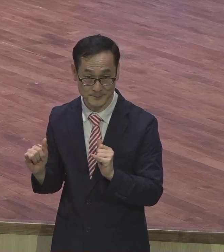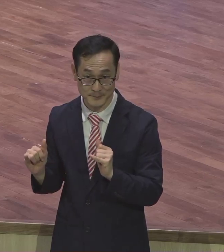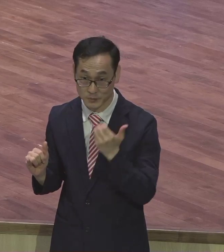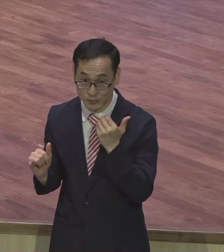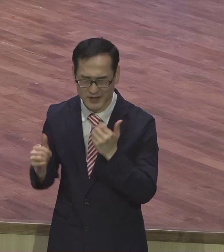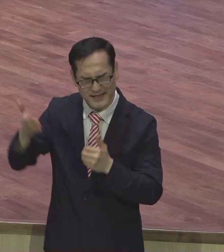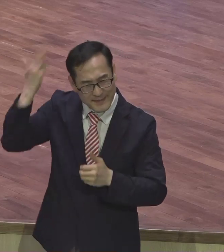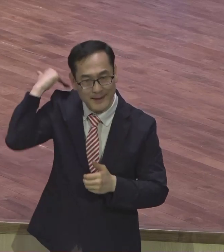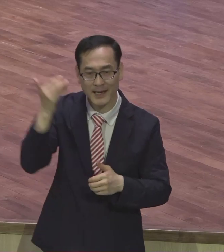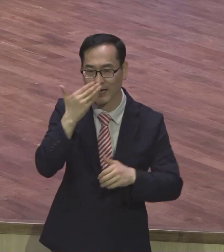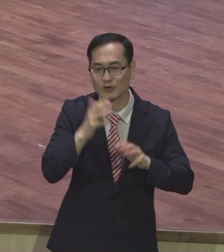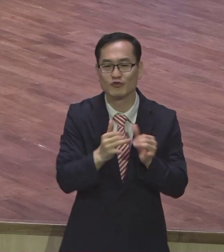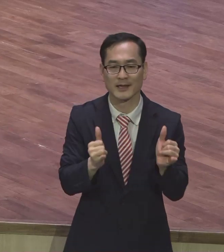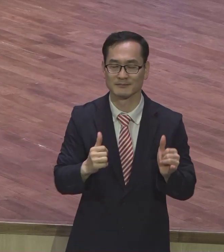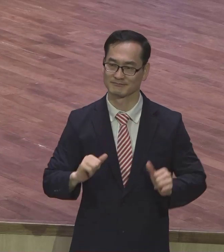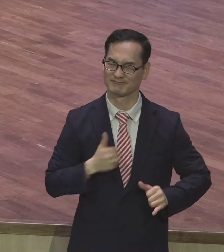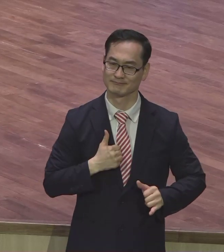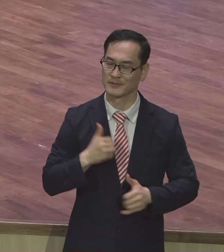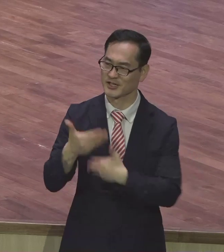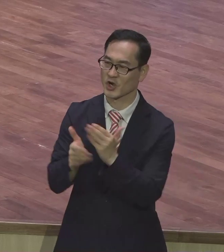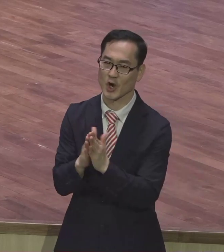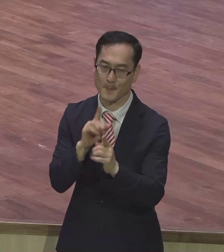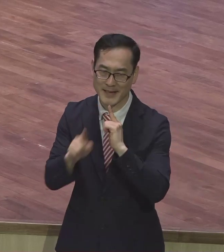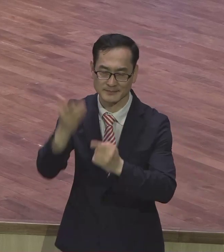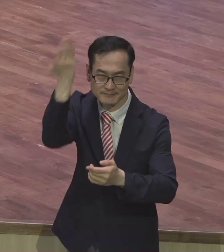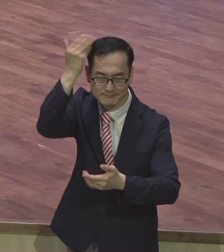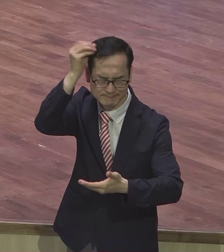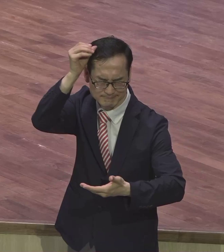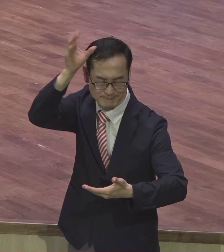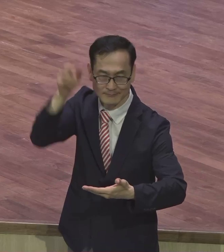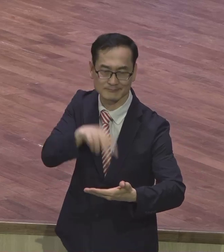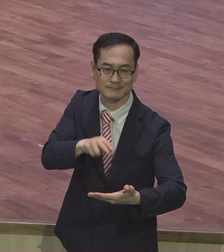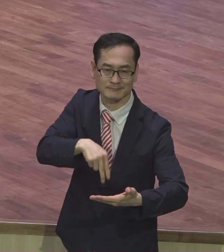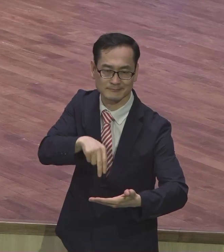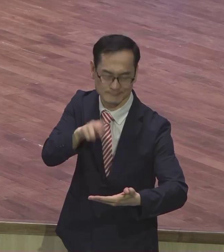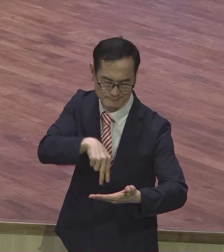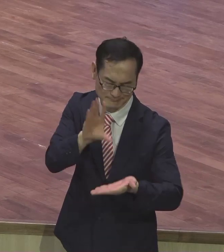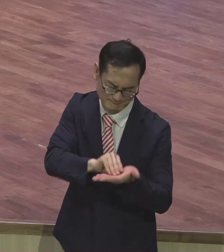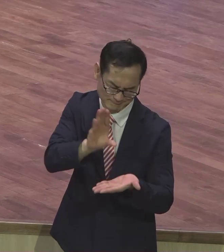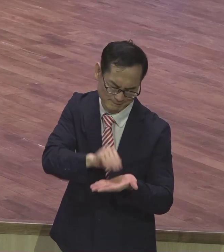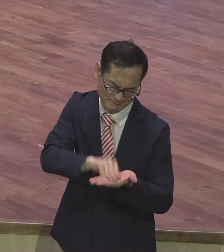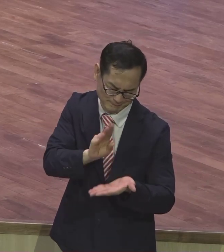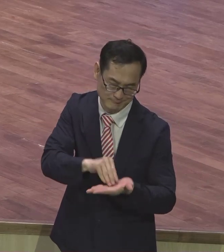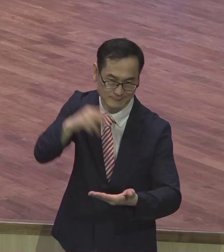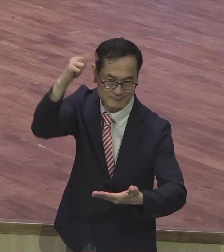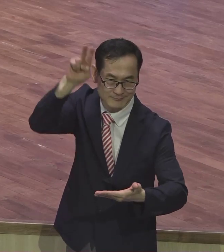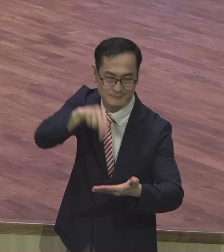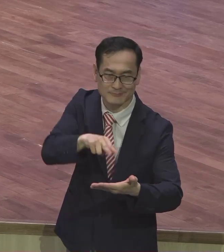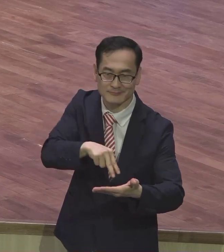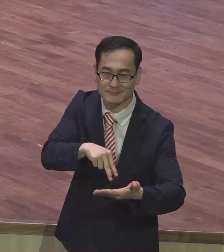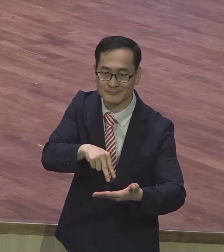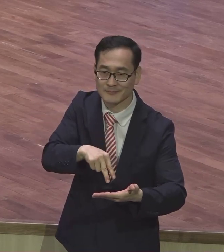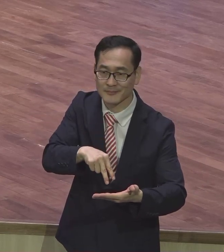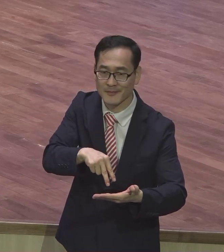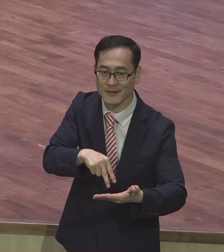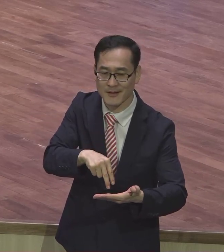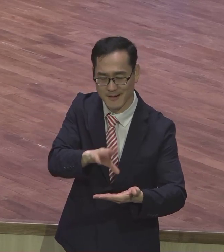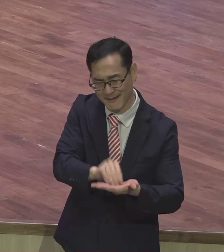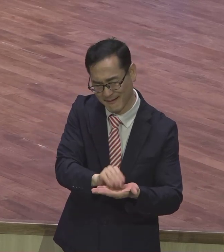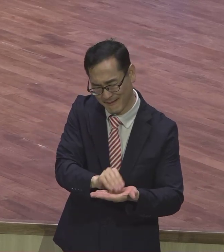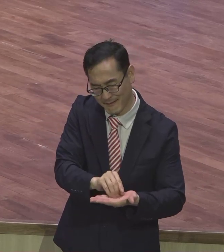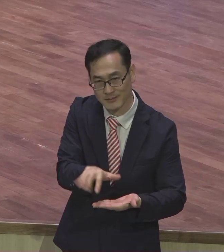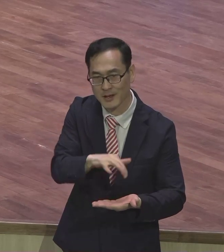이게 중요합니다 유대인들 성경 많이 알아요 성경 많이 읽었어요 구약 성경을 달달 외웠다 여러분 머리에 오잖아요 달달달